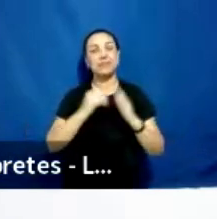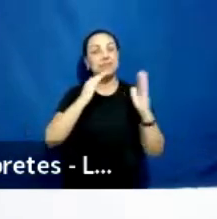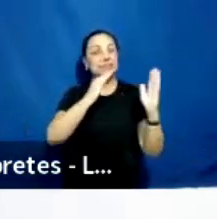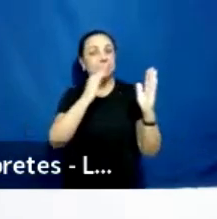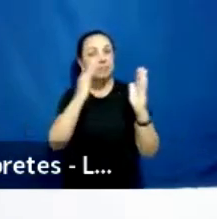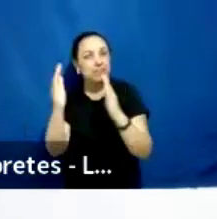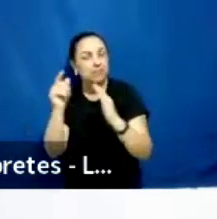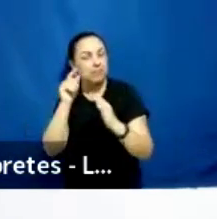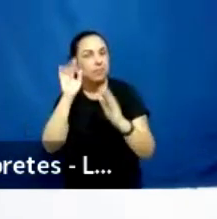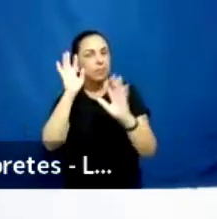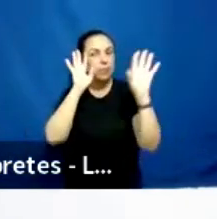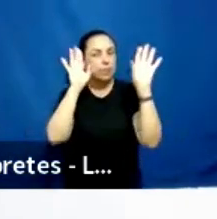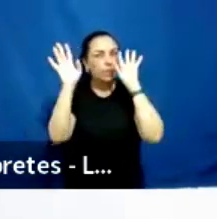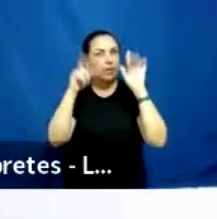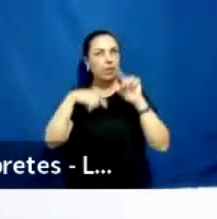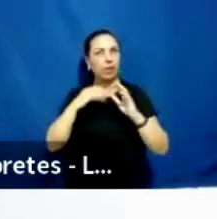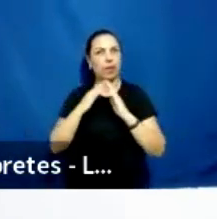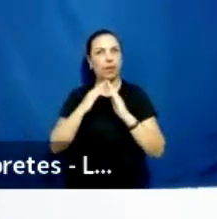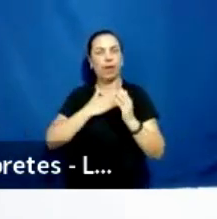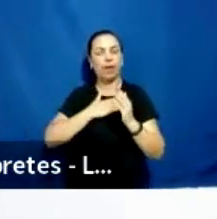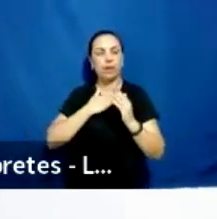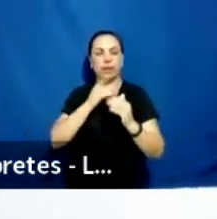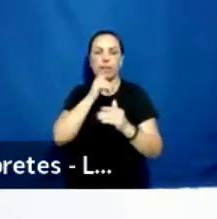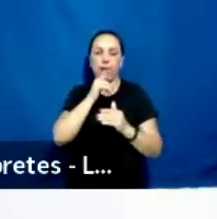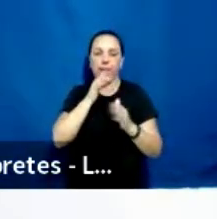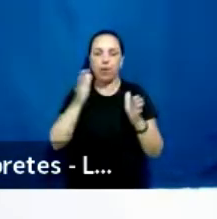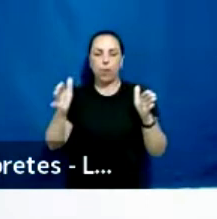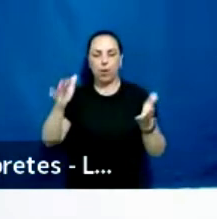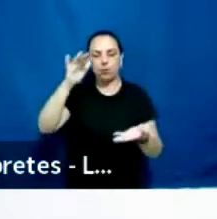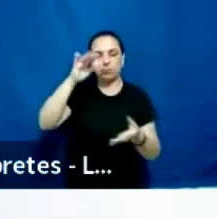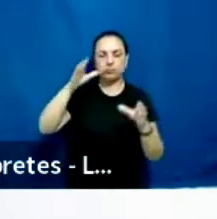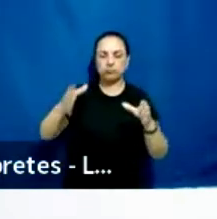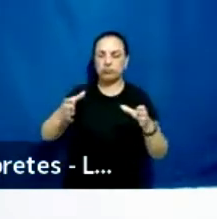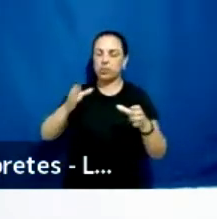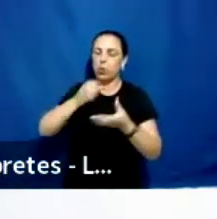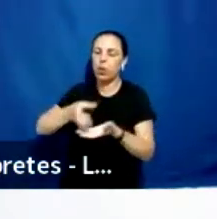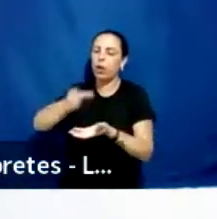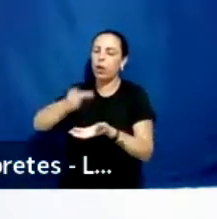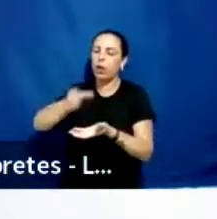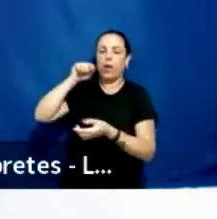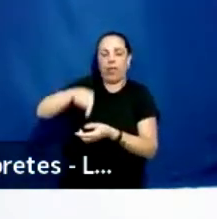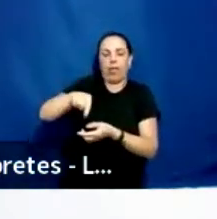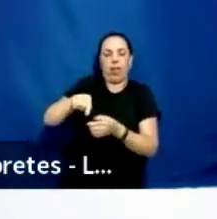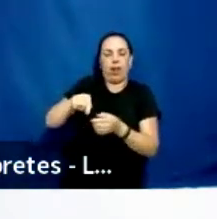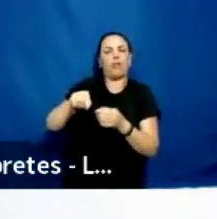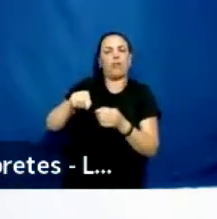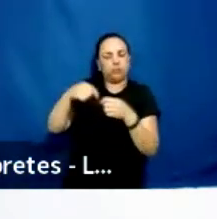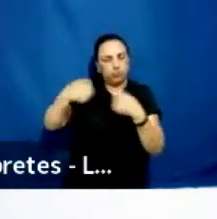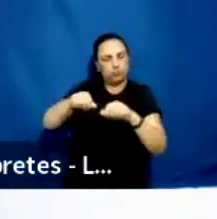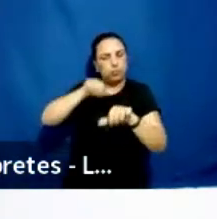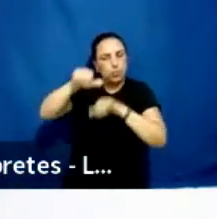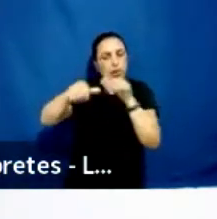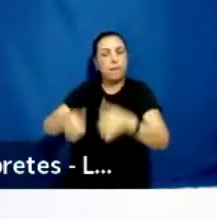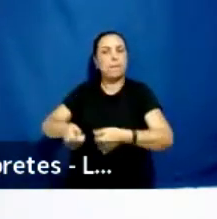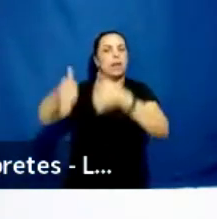cuidar dessa água ali, né, da forma correta. Bem, agora quem vai falar conosco um